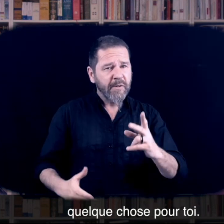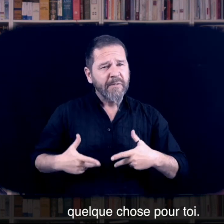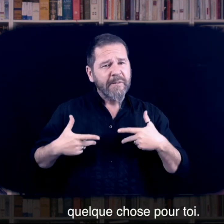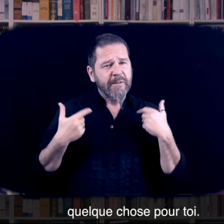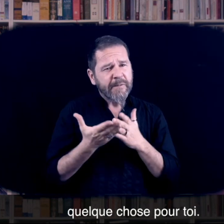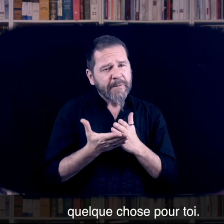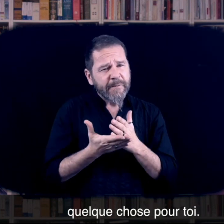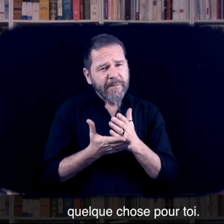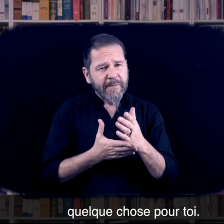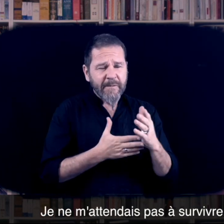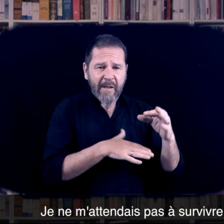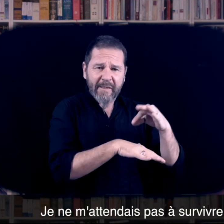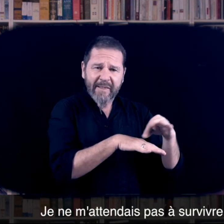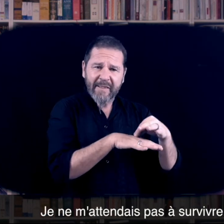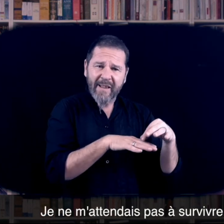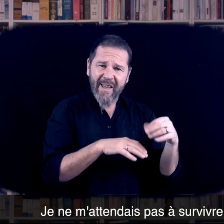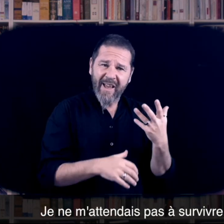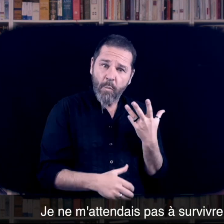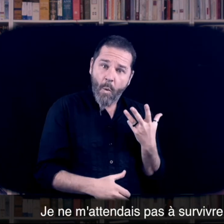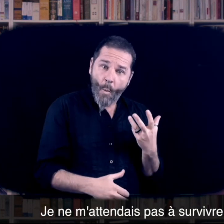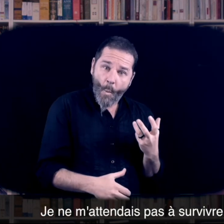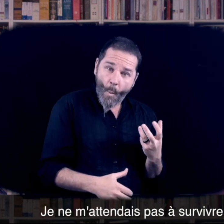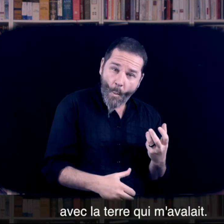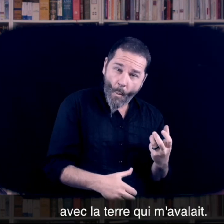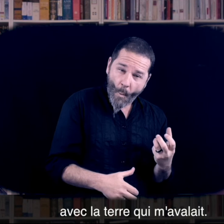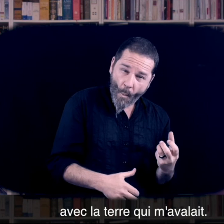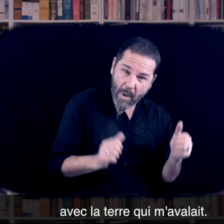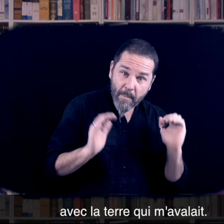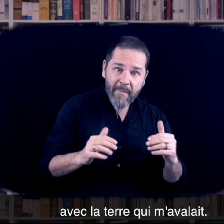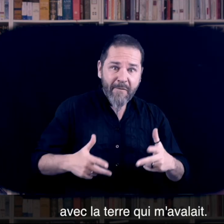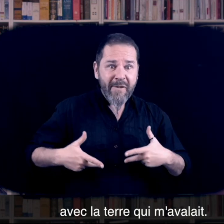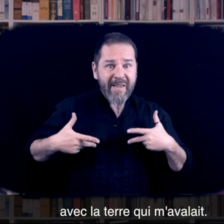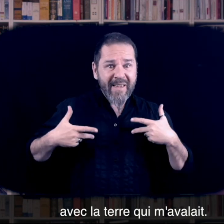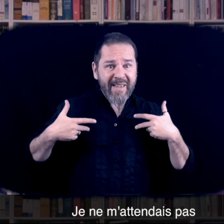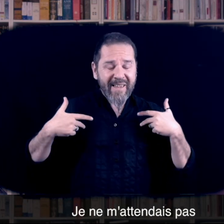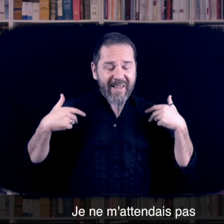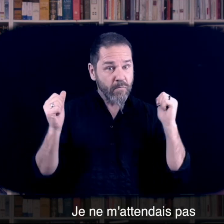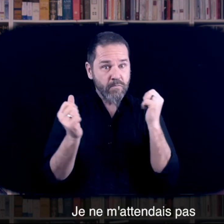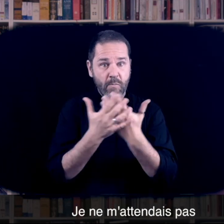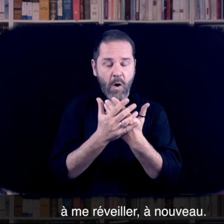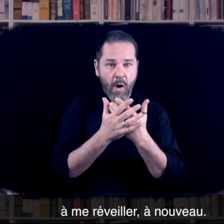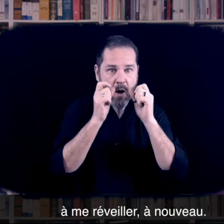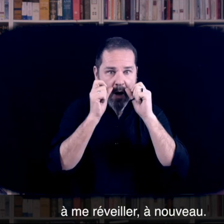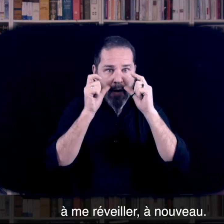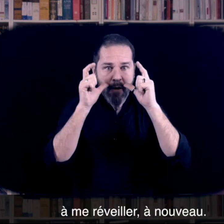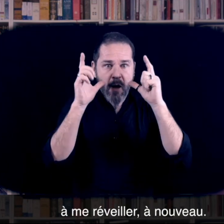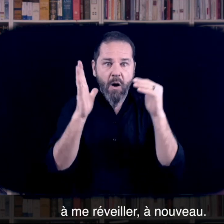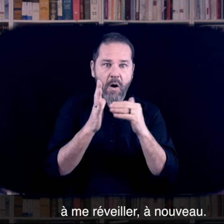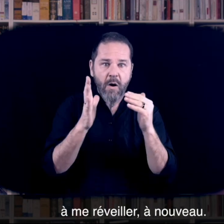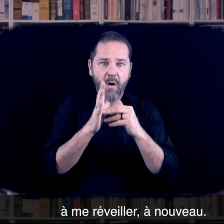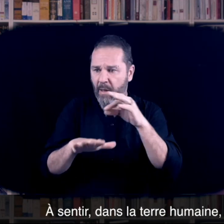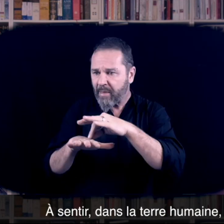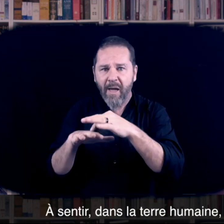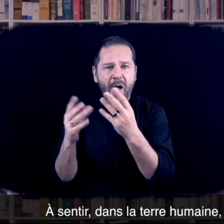toi. Je ne m'attendais pas à survivre avec la terre qui m'avalait. Je ne m'attendais pas à me réveiller à